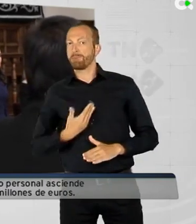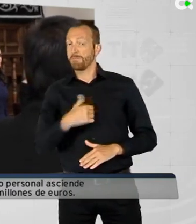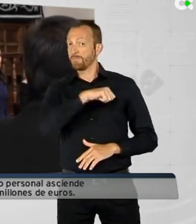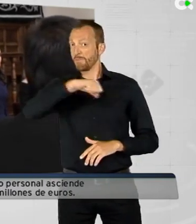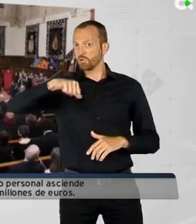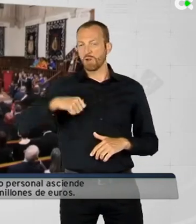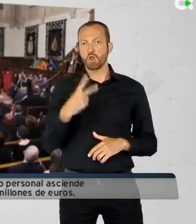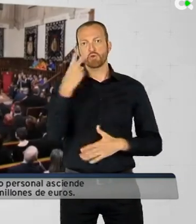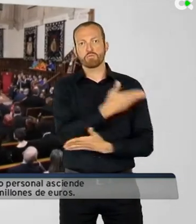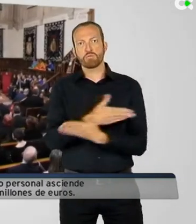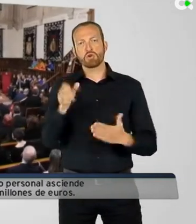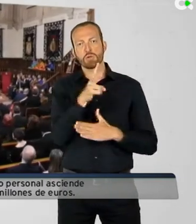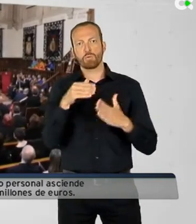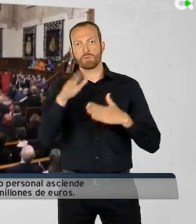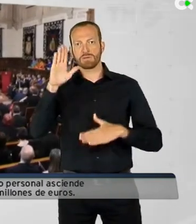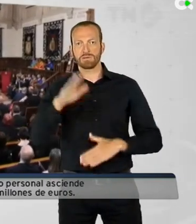de 2 millones de euros.